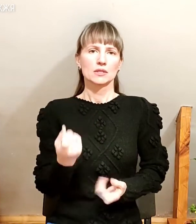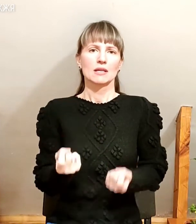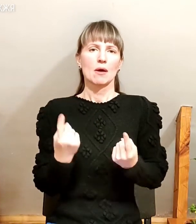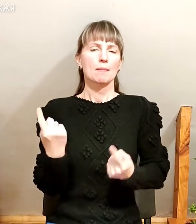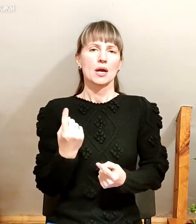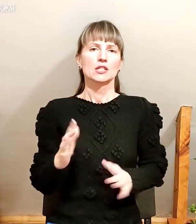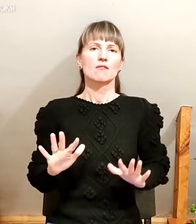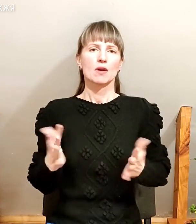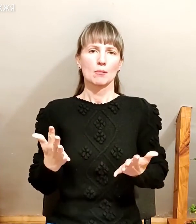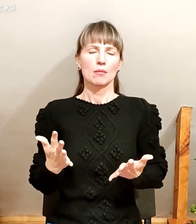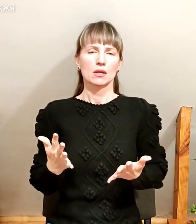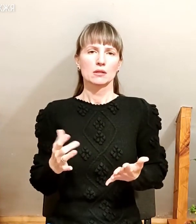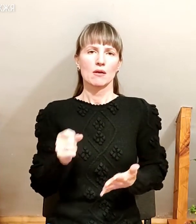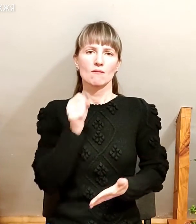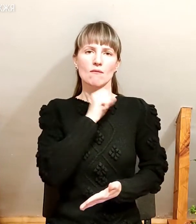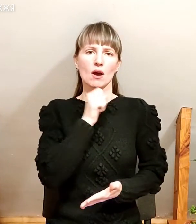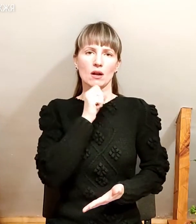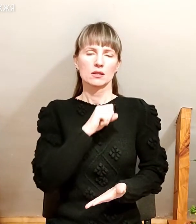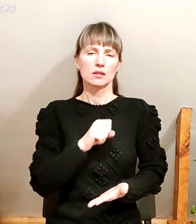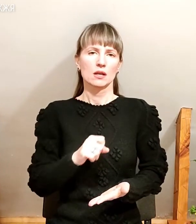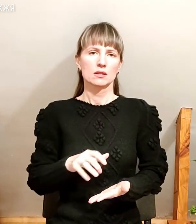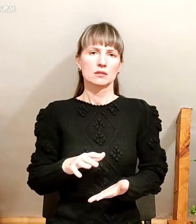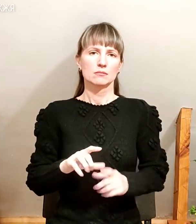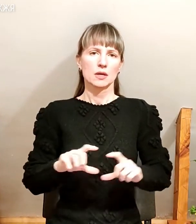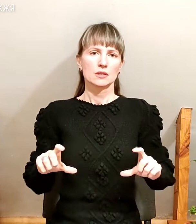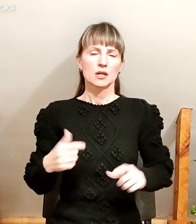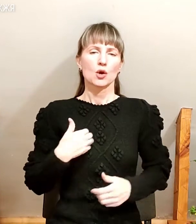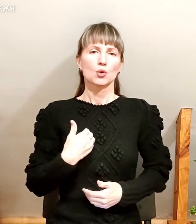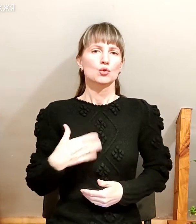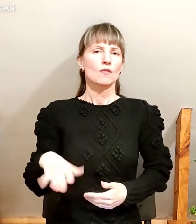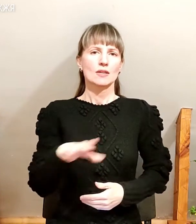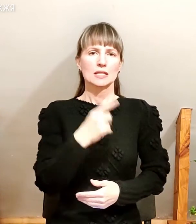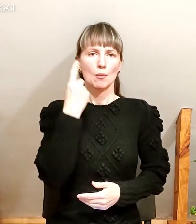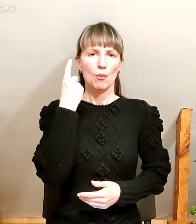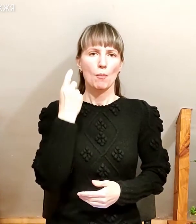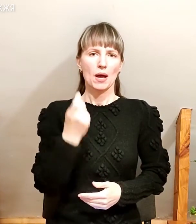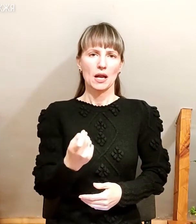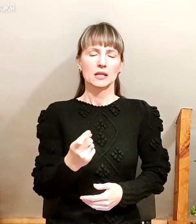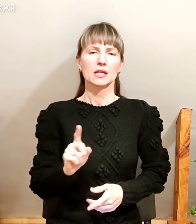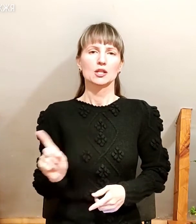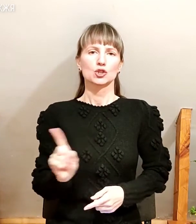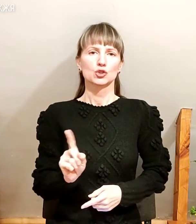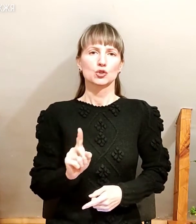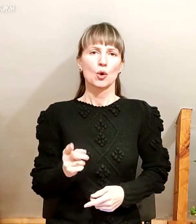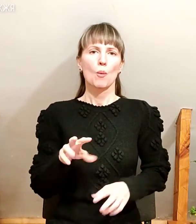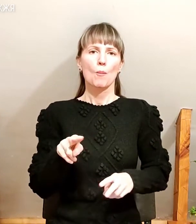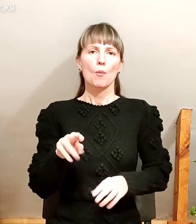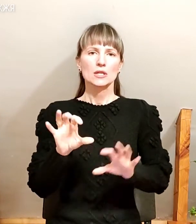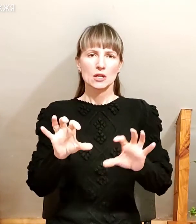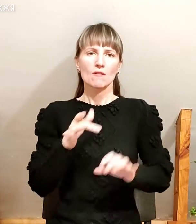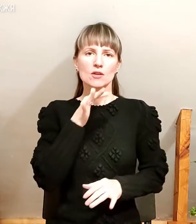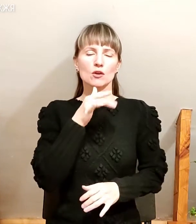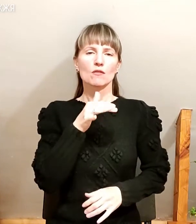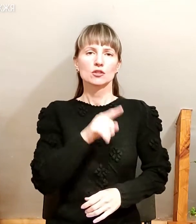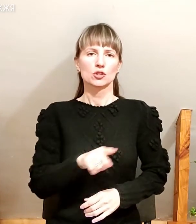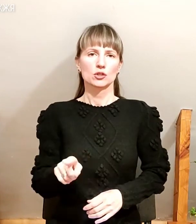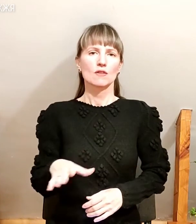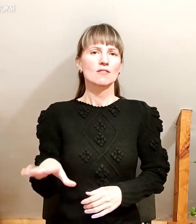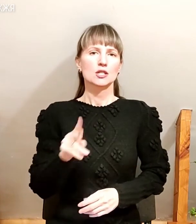випадки мародерства. Я хочу всіх попередити, що по законах військового часу всі мародери